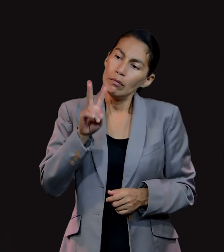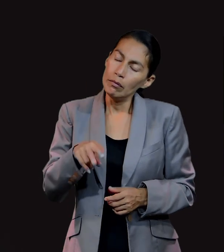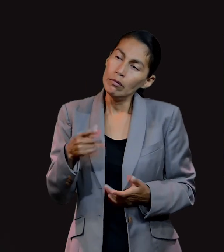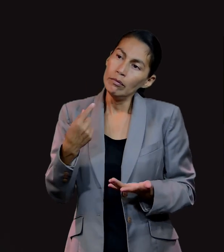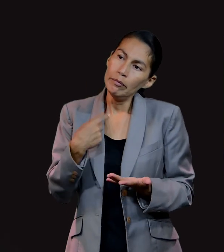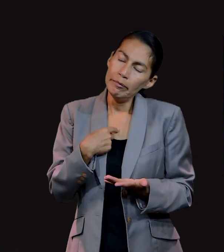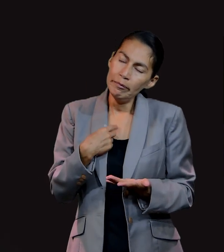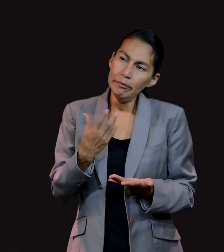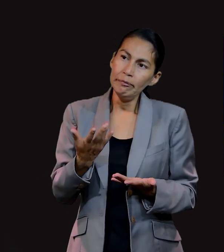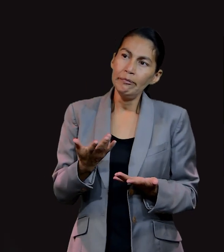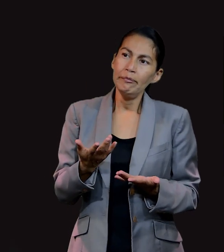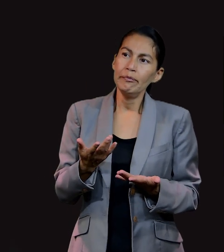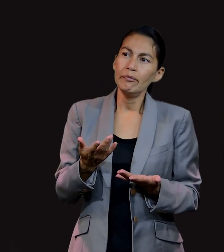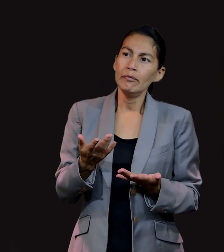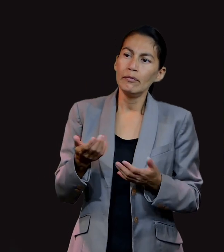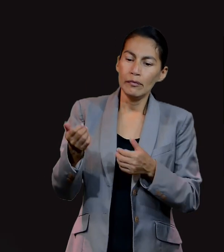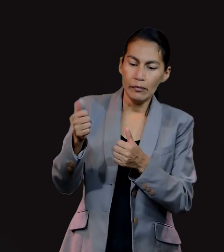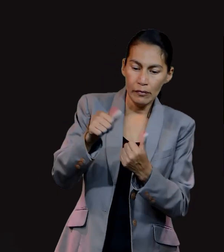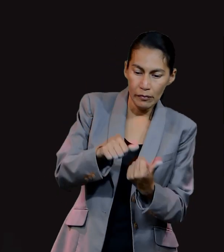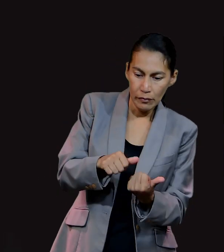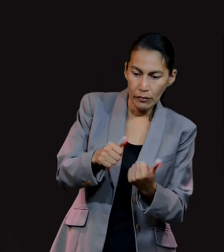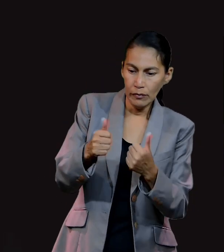bautizado yo